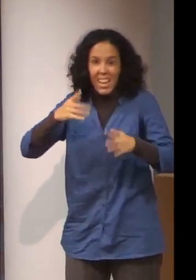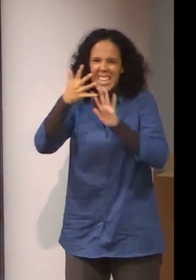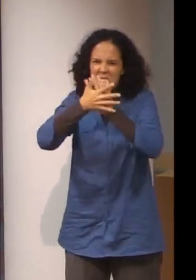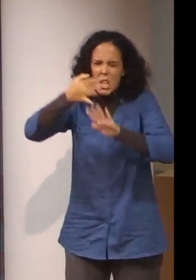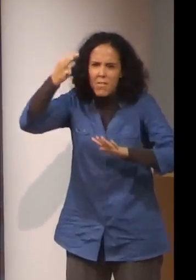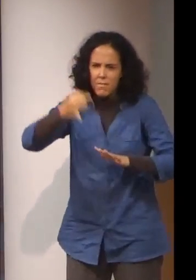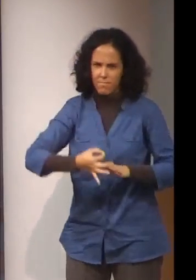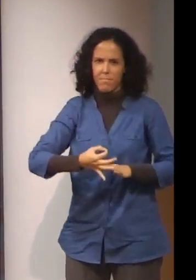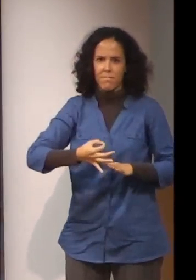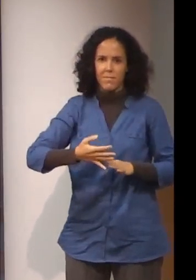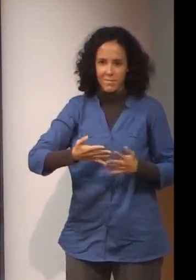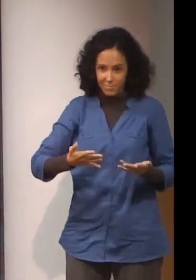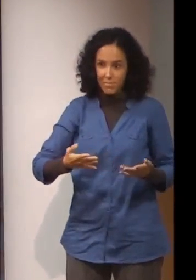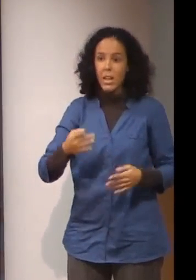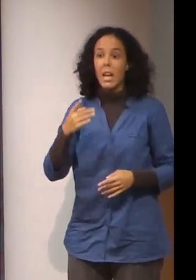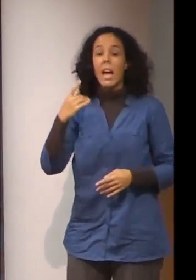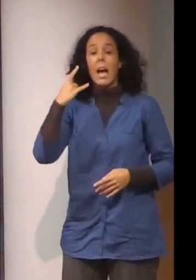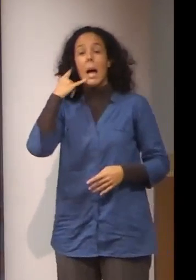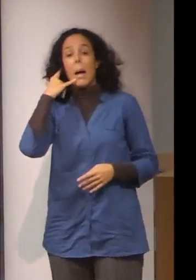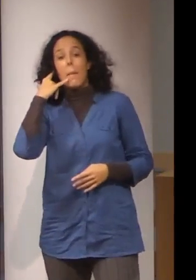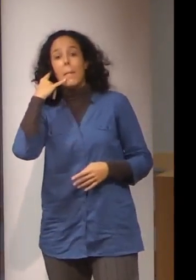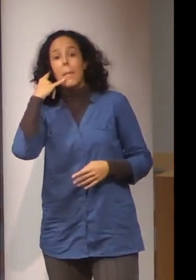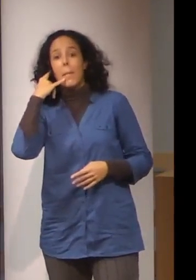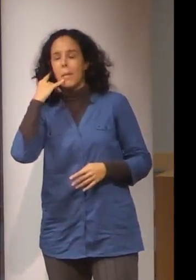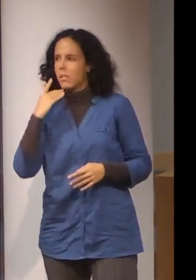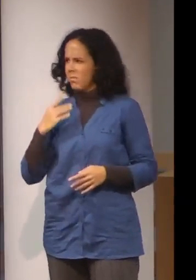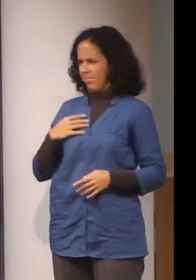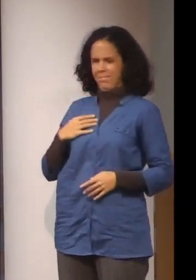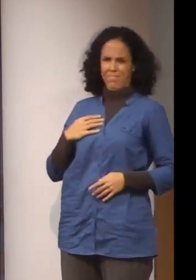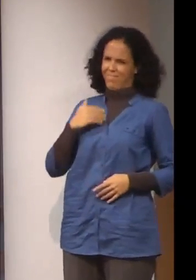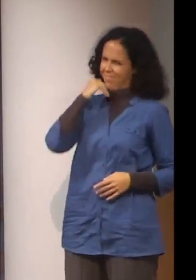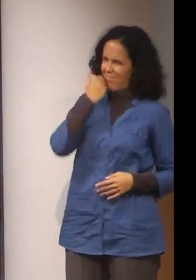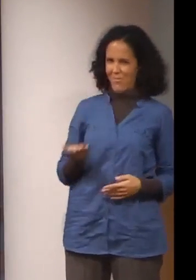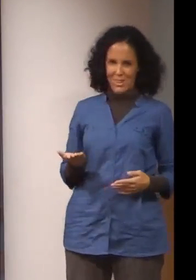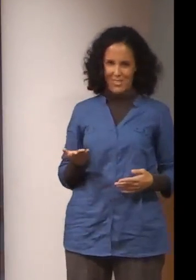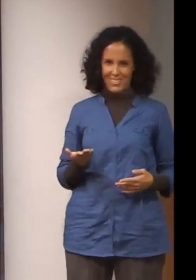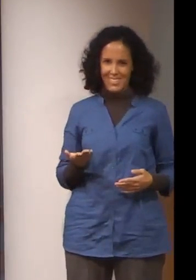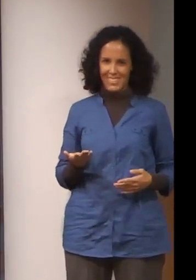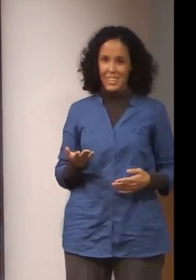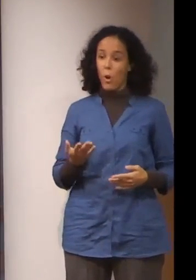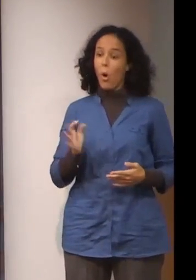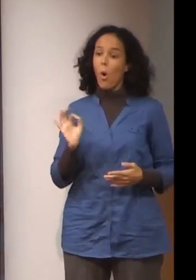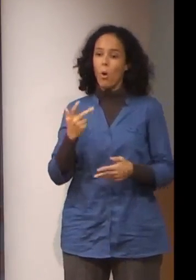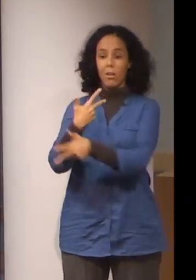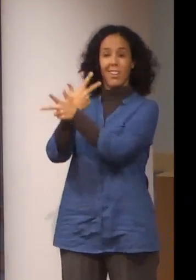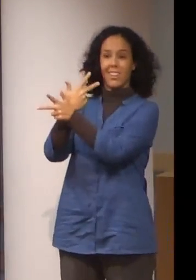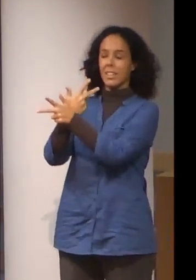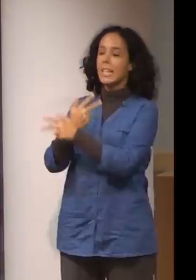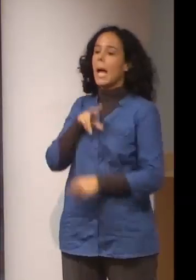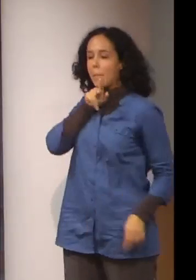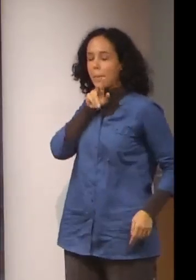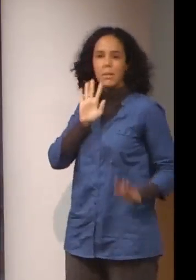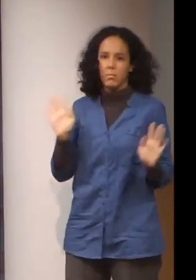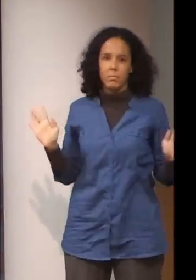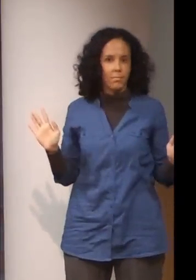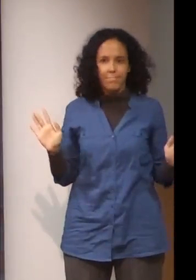de irrespetuosa, puesto que prima sobre todo el uso de la lengua de signos. Ver a una persona hablando, comunicándose